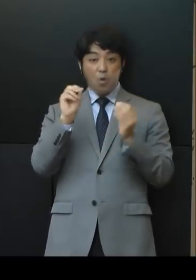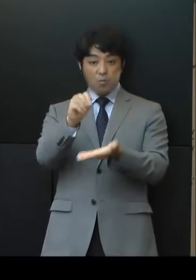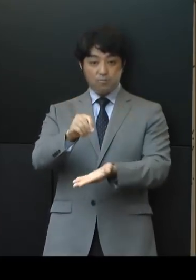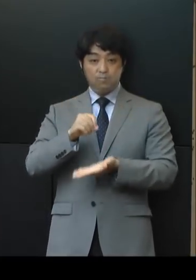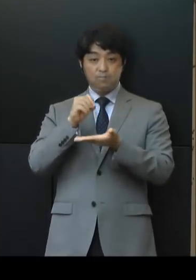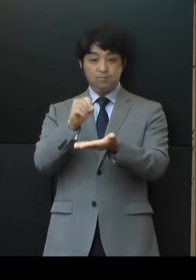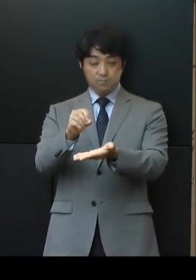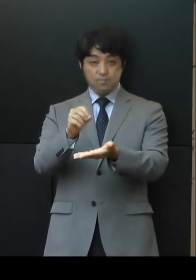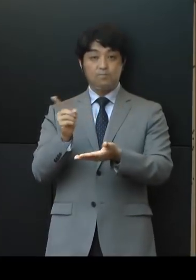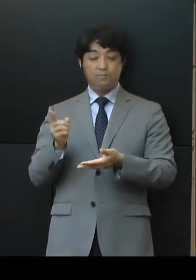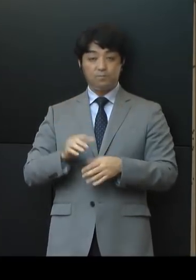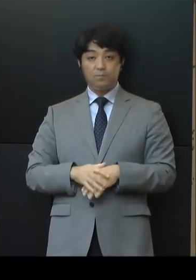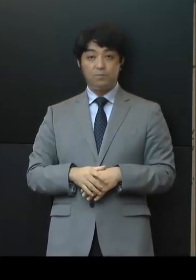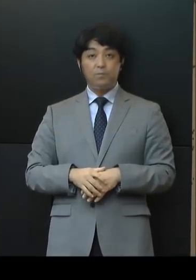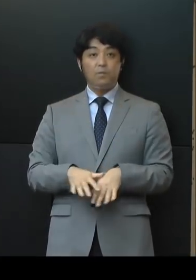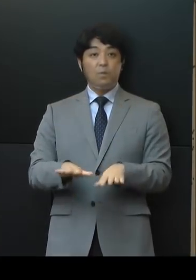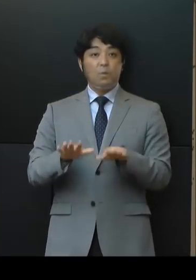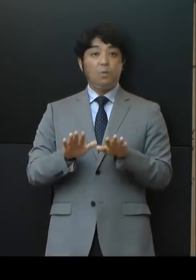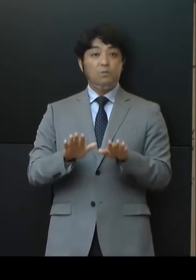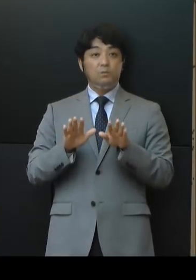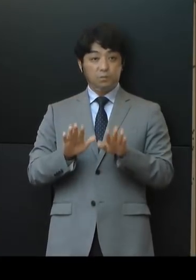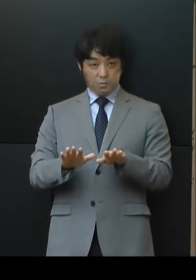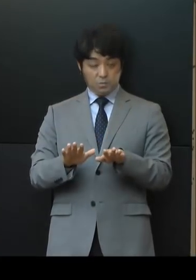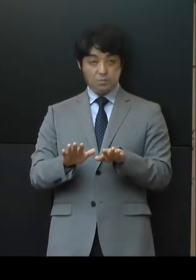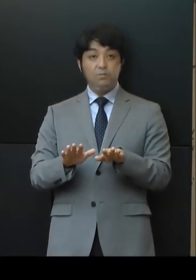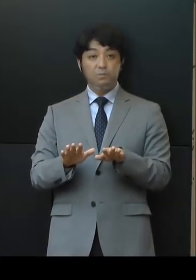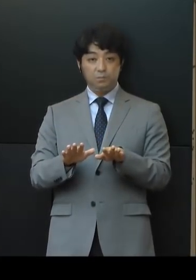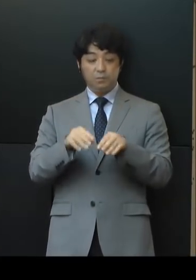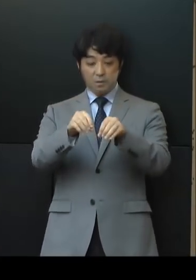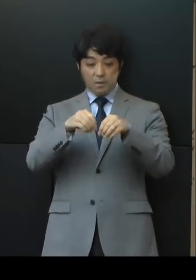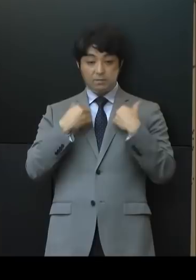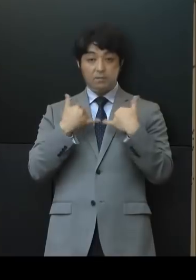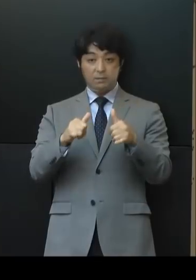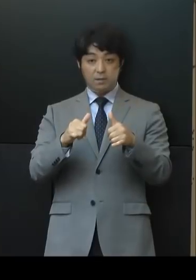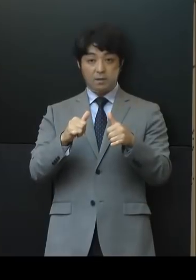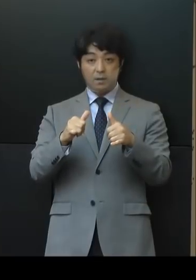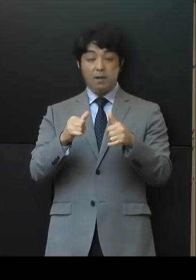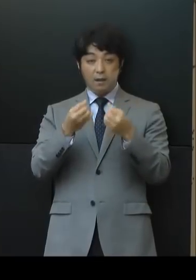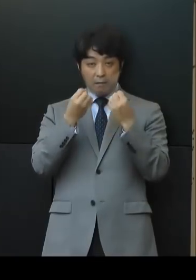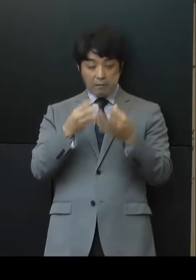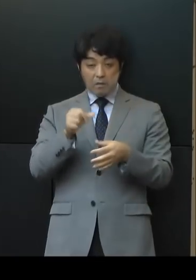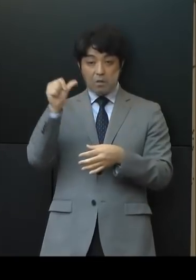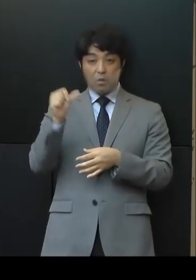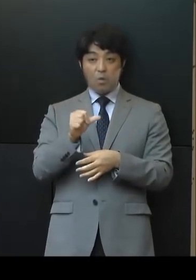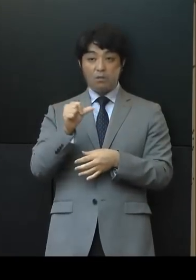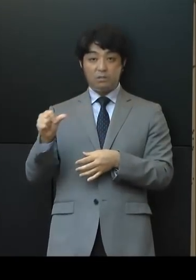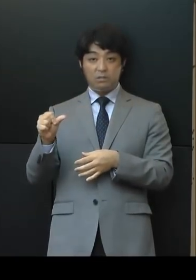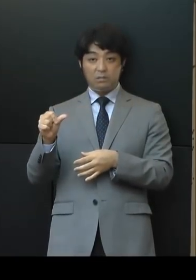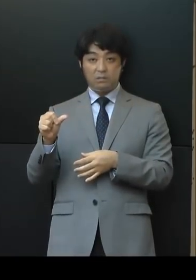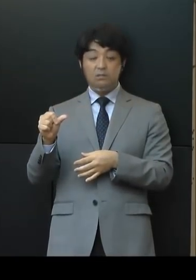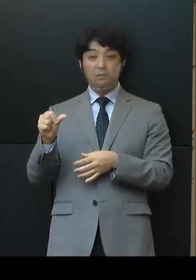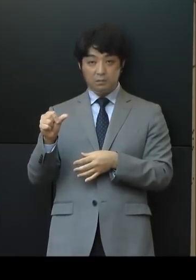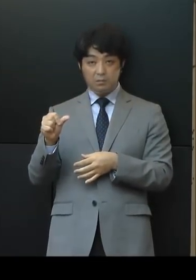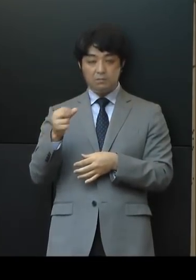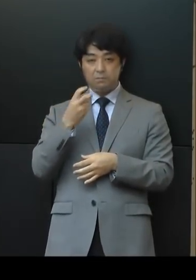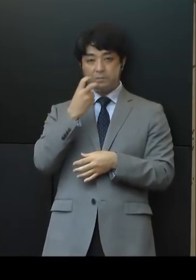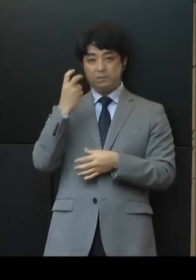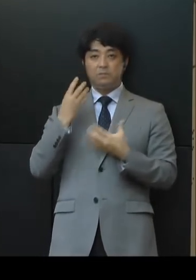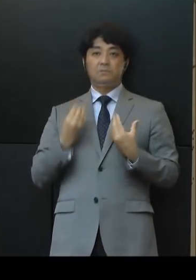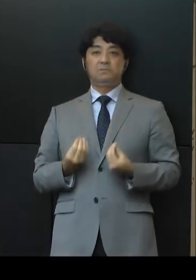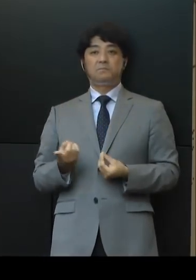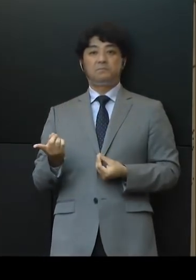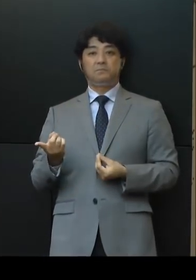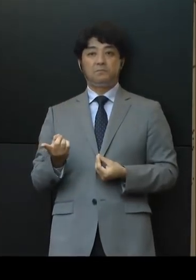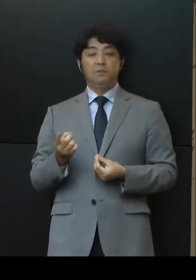します。本日は新たに5名の新型コロナウイルス感染者が確認されました。これで県内の感染者数